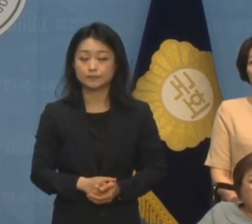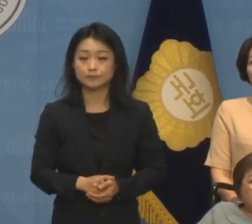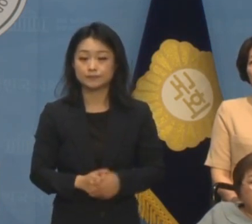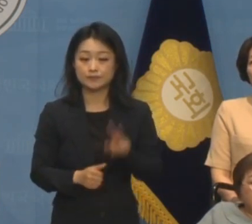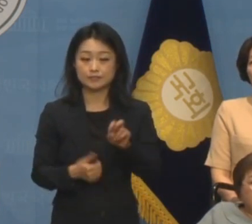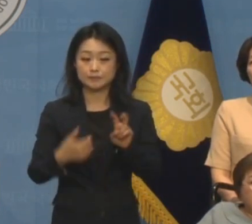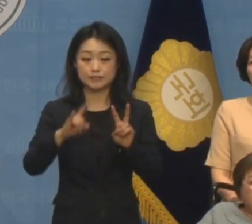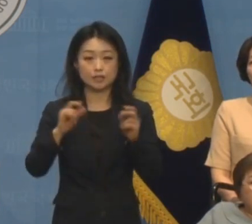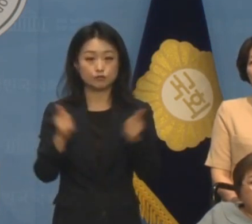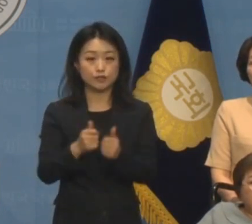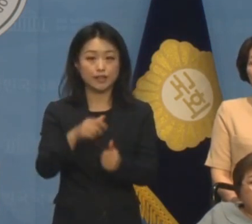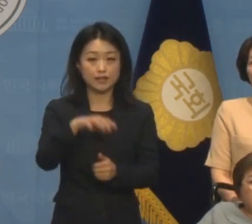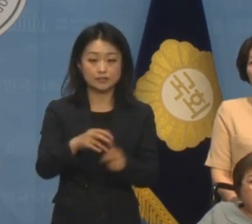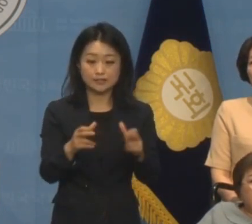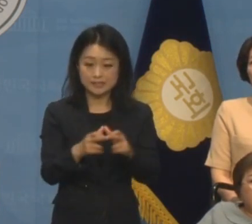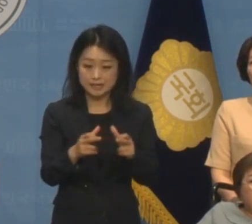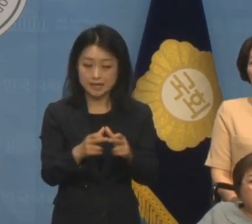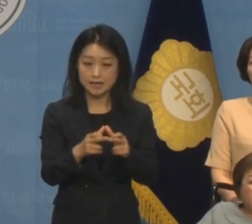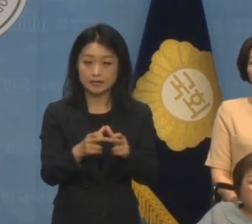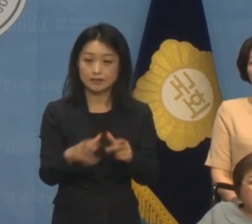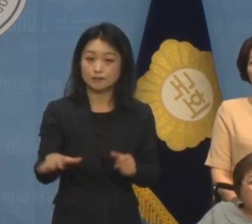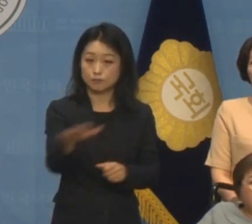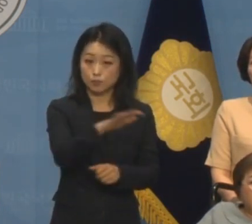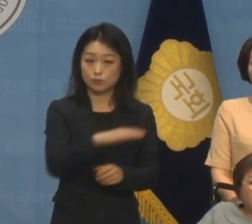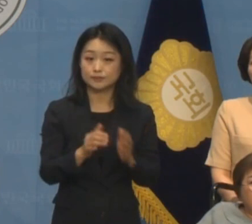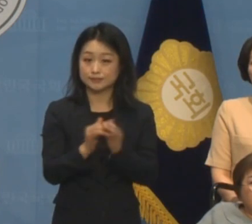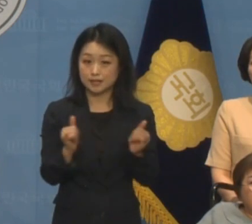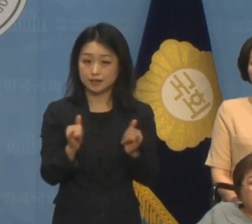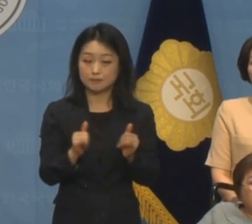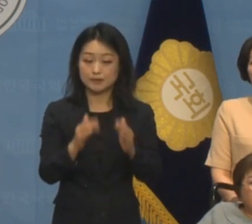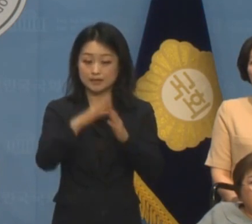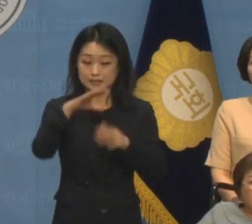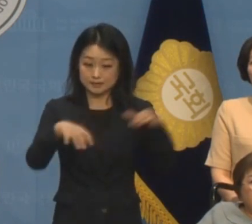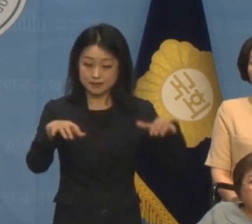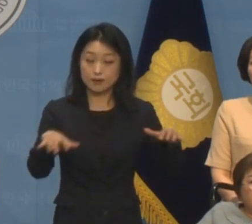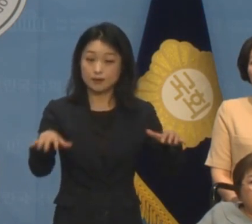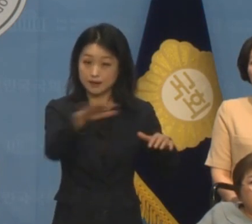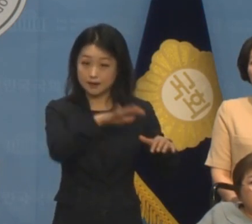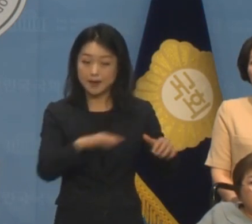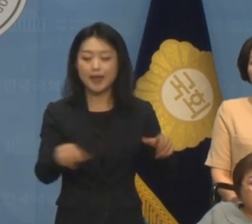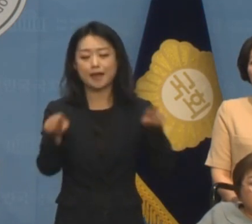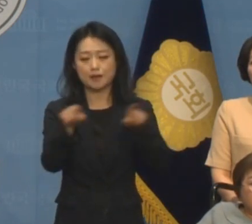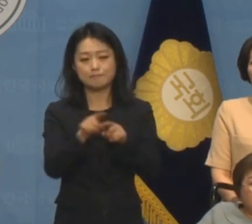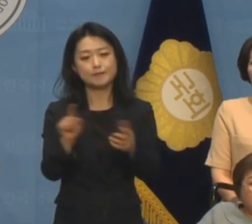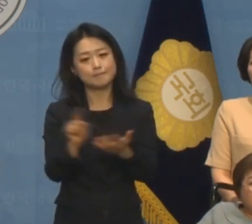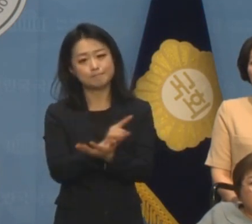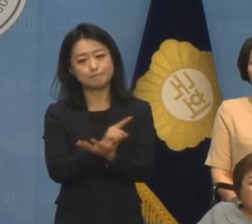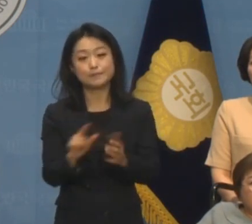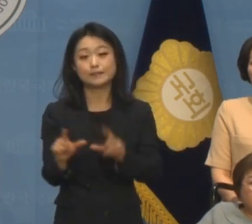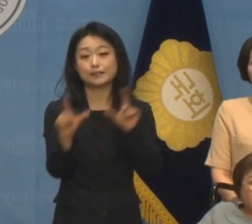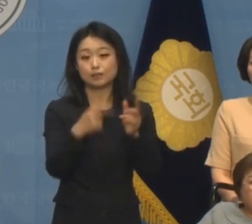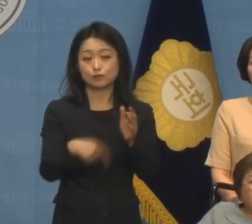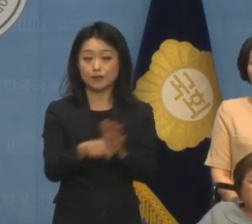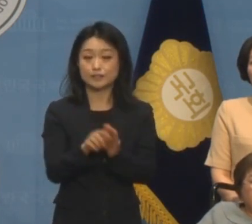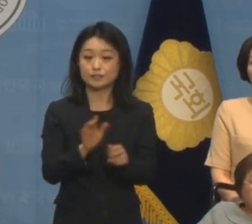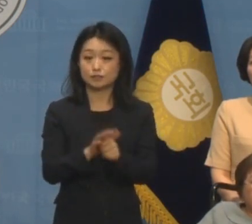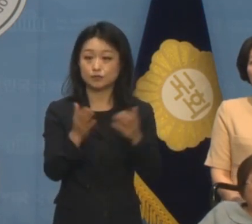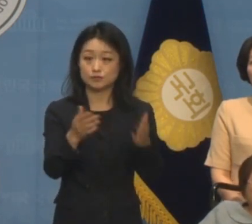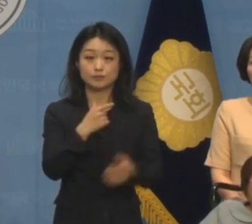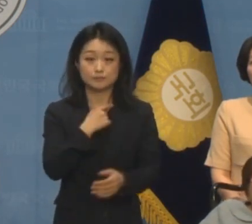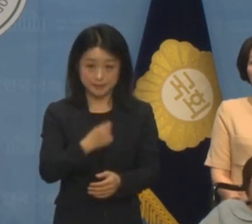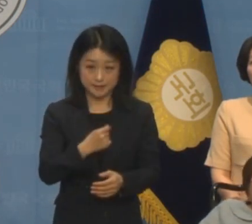22대 국회에서도 장애인을 비롯한 모든 시민이 지역사회에서 함께 살아갈 수 있도록 최선을